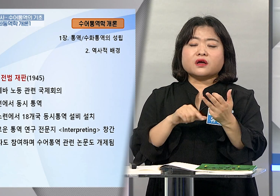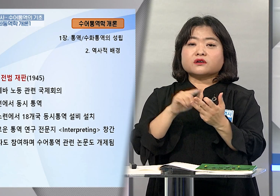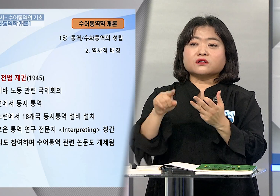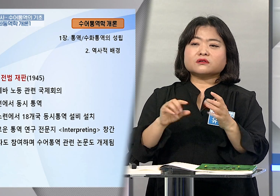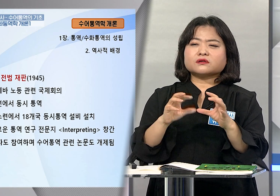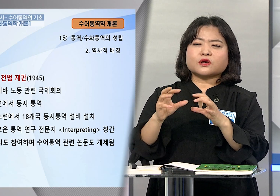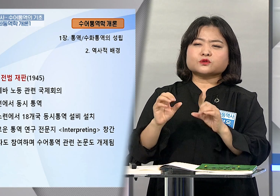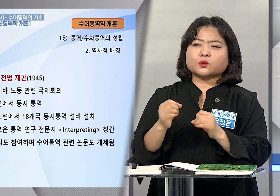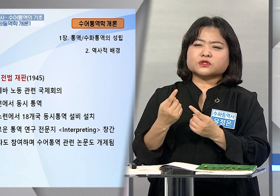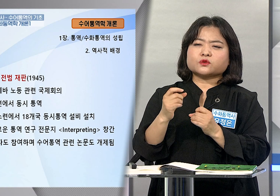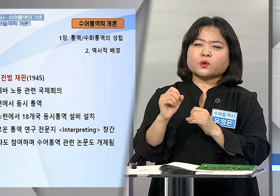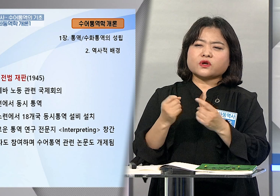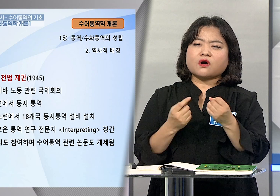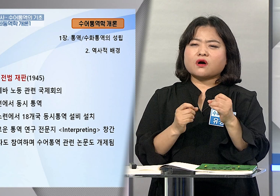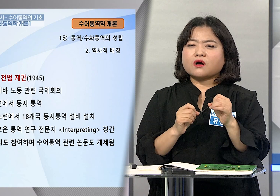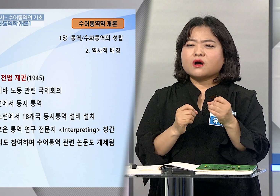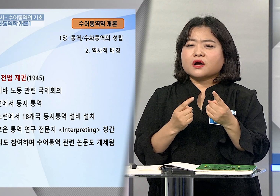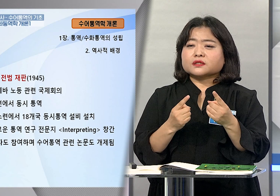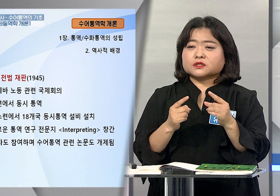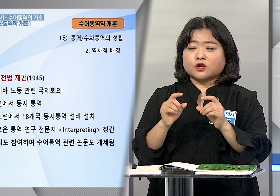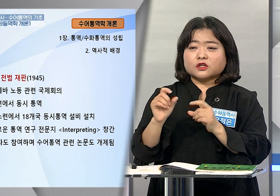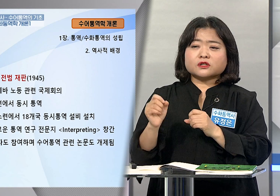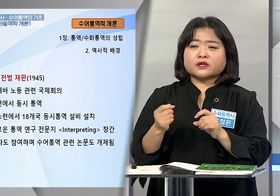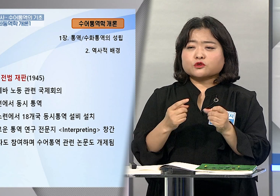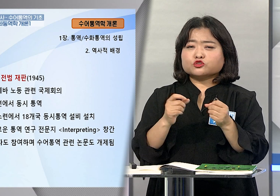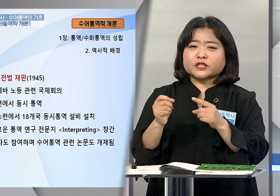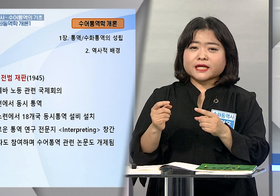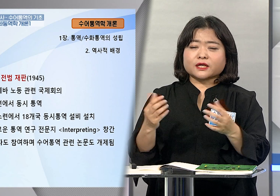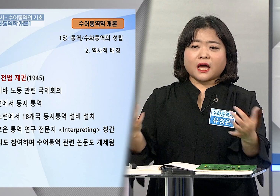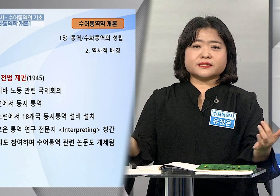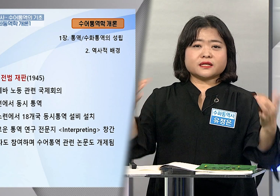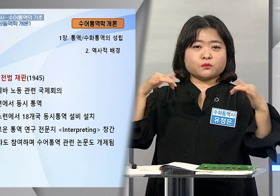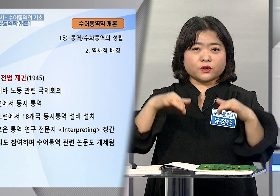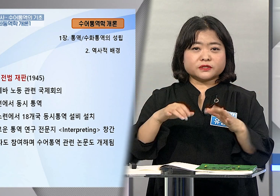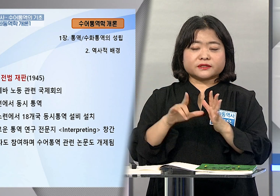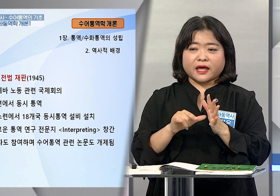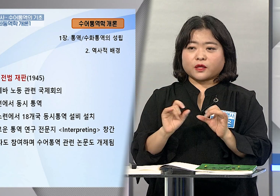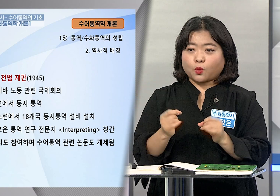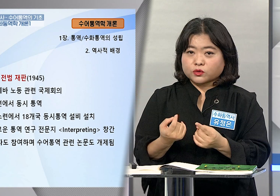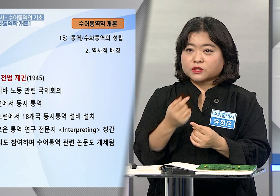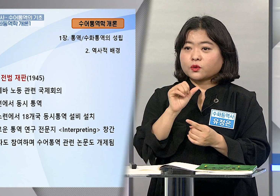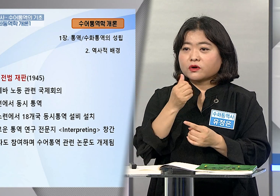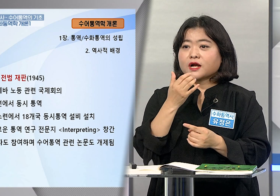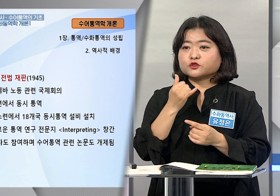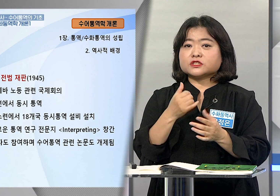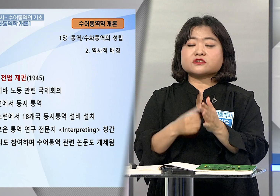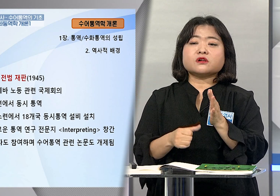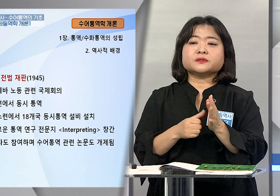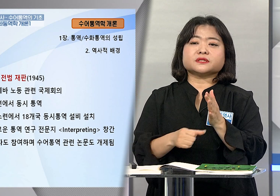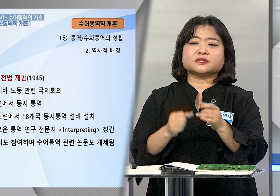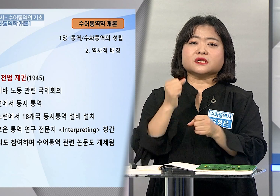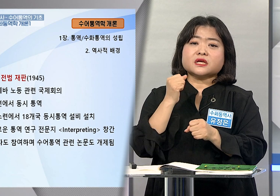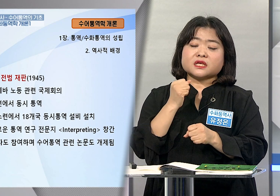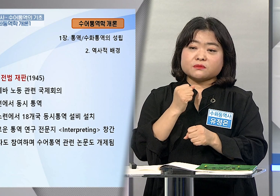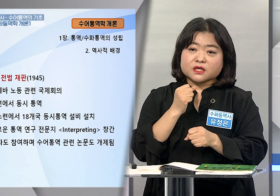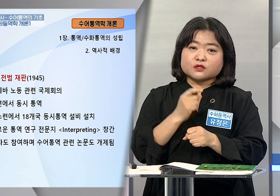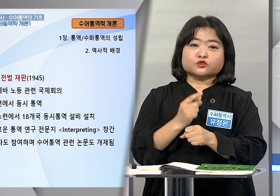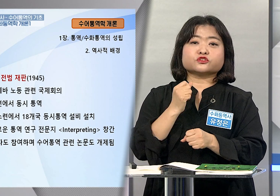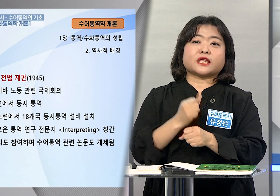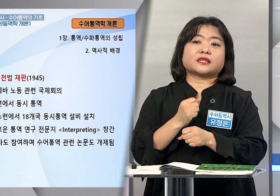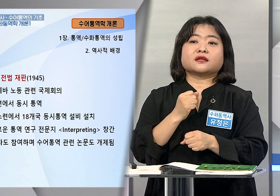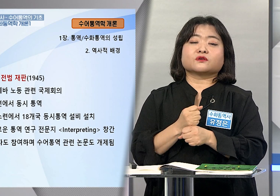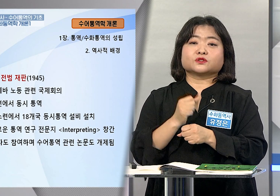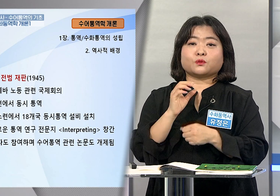구소련에서 18개국 동시통역 18개국이 한자리에 모였을 때 동시통역할 수 있는 설비들을